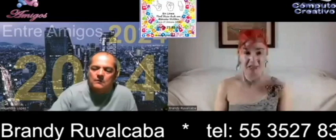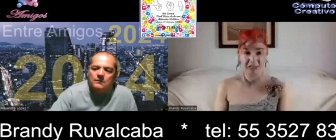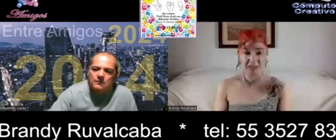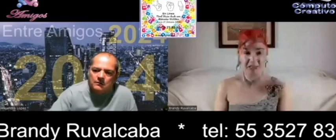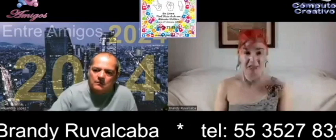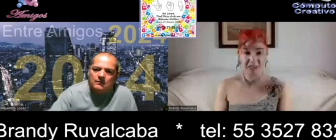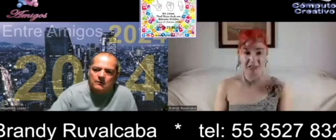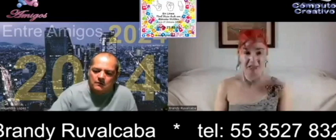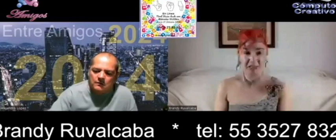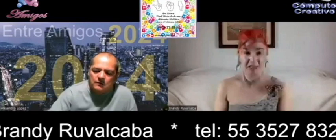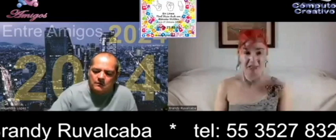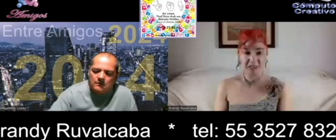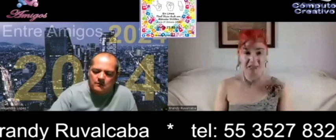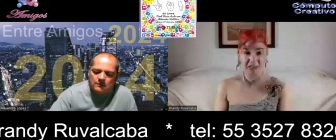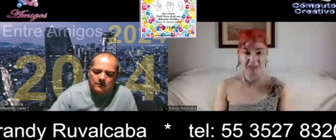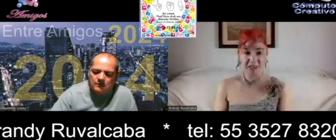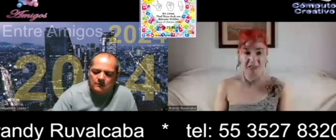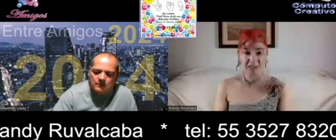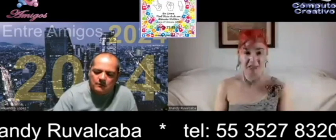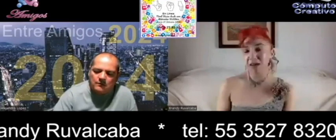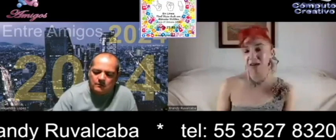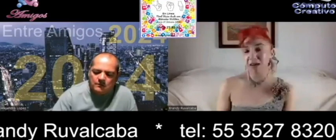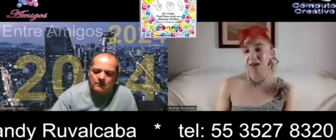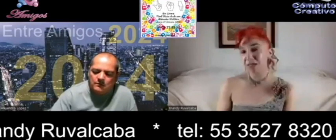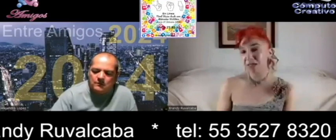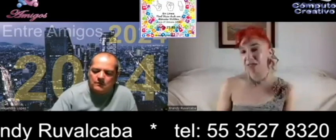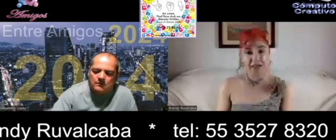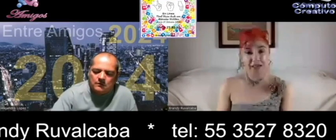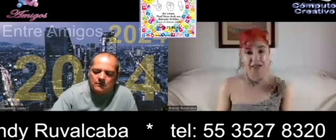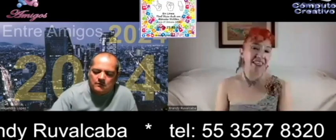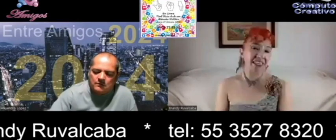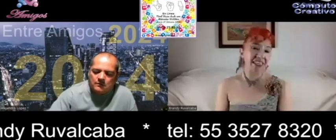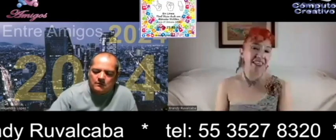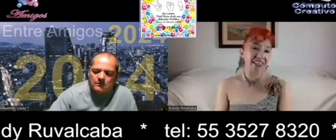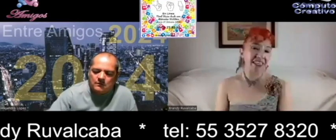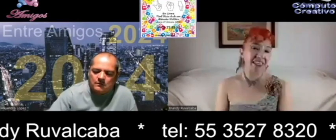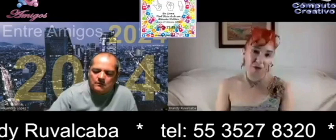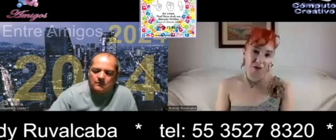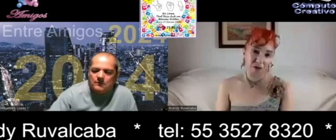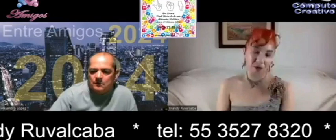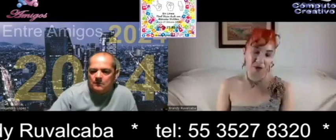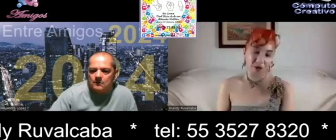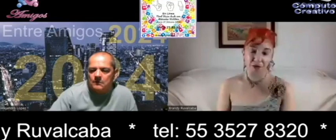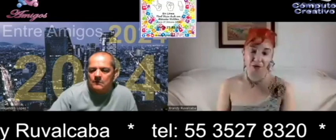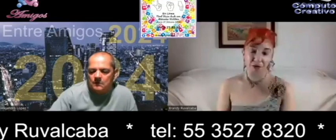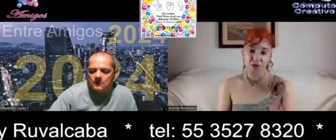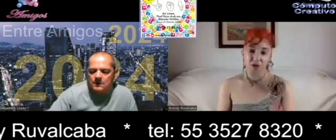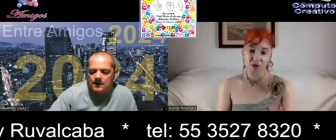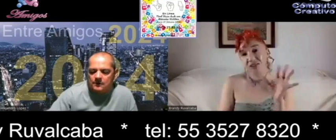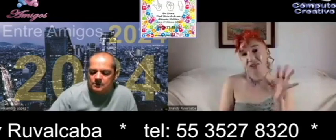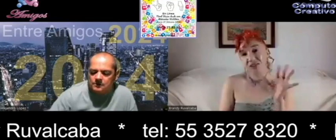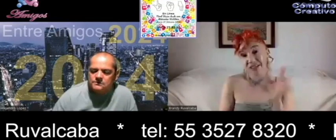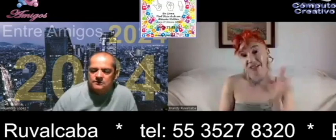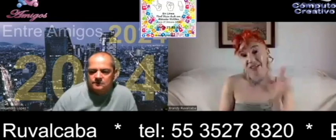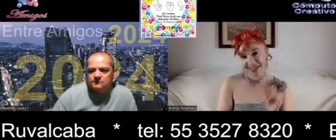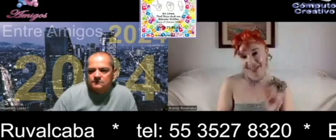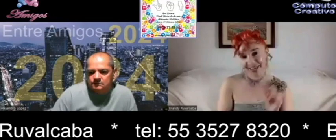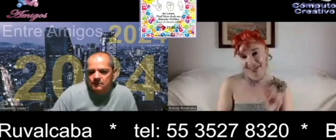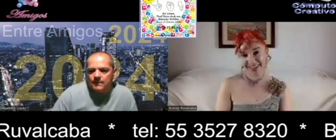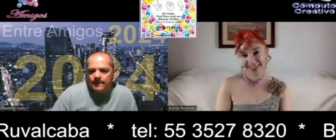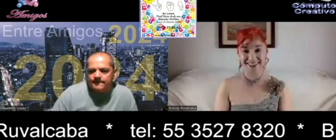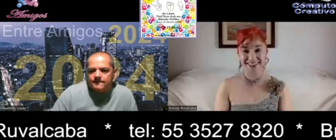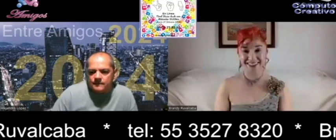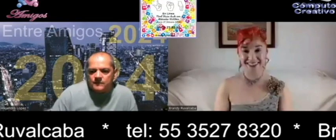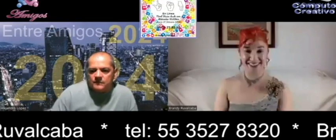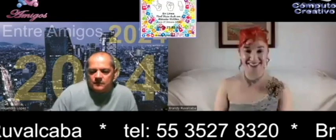en en el mismo país. Sin embargo, pues si al final sigue siendo la misma lengua, ¿no? Solo claro, con